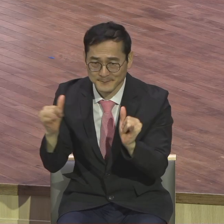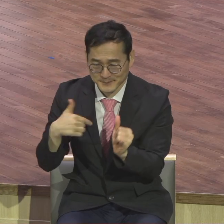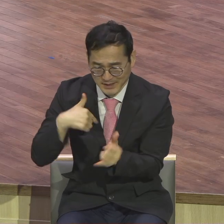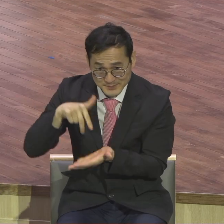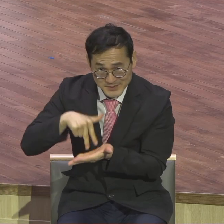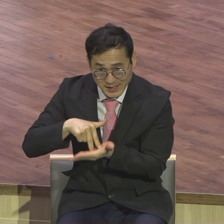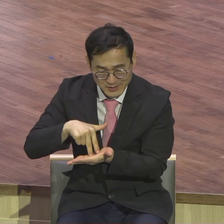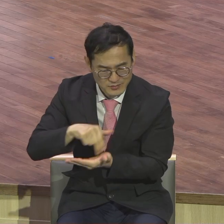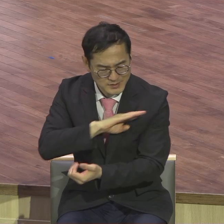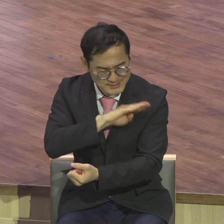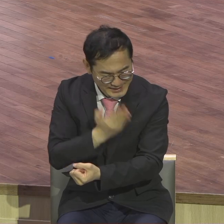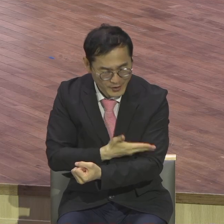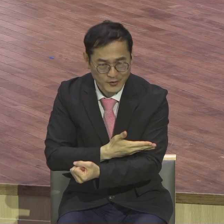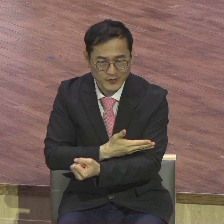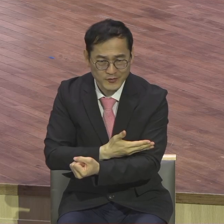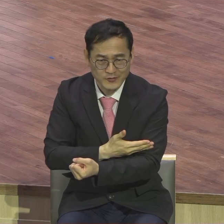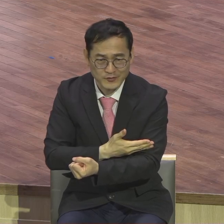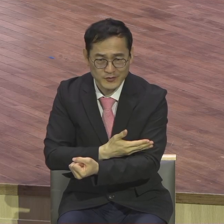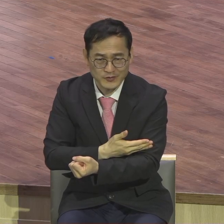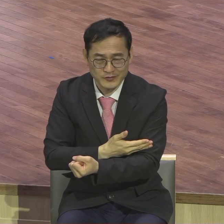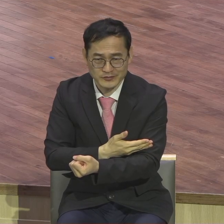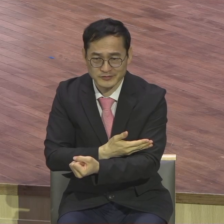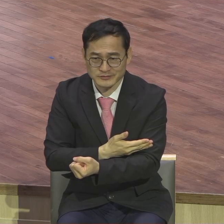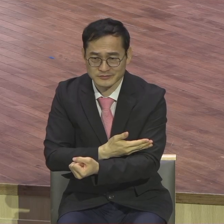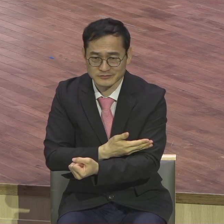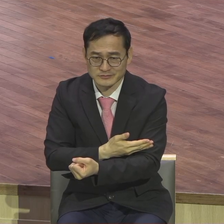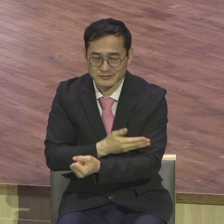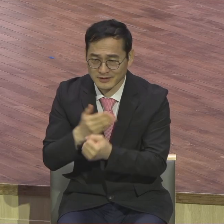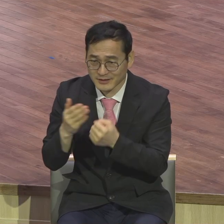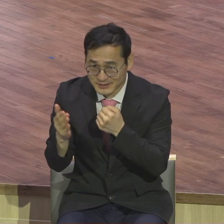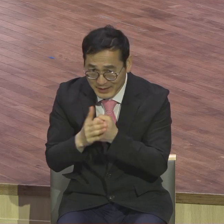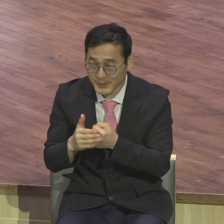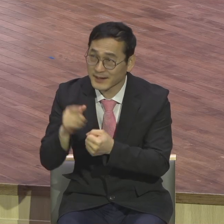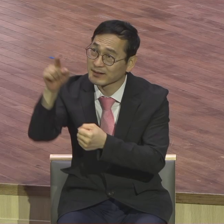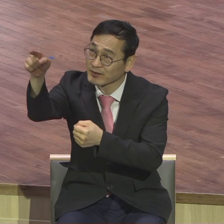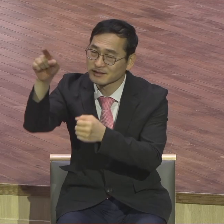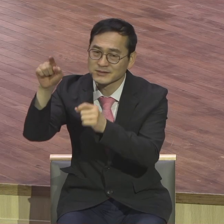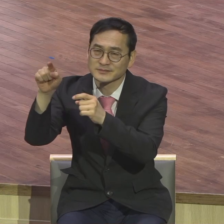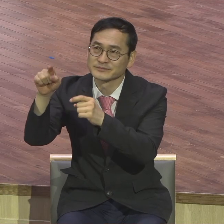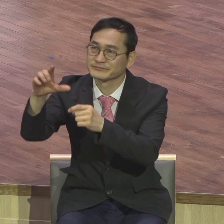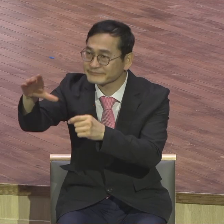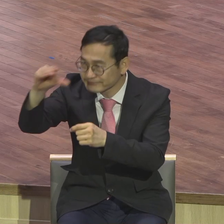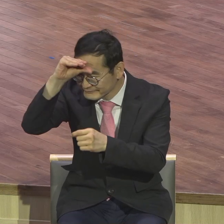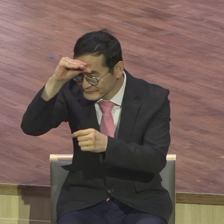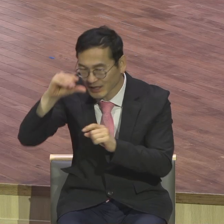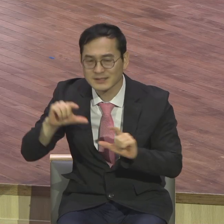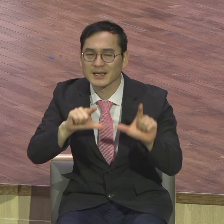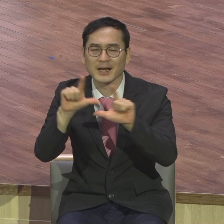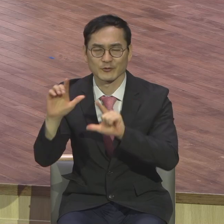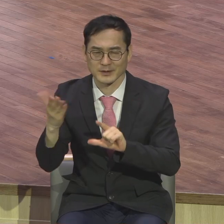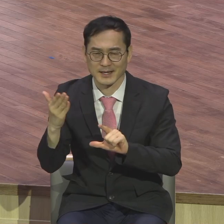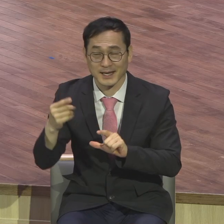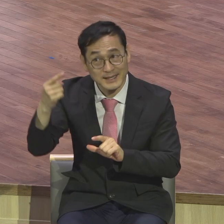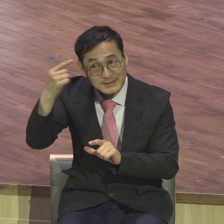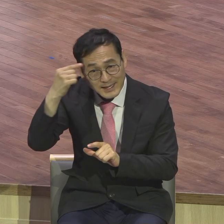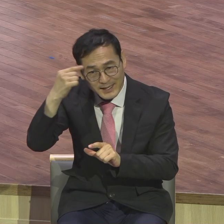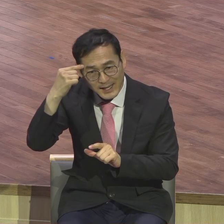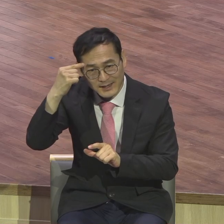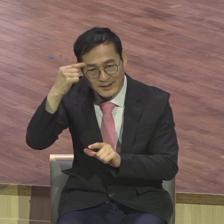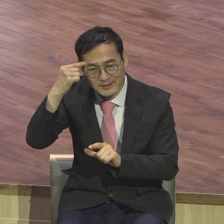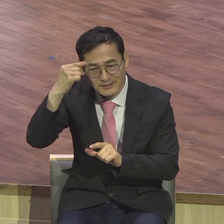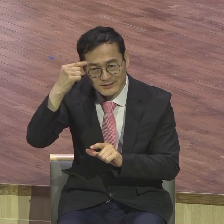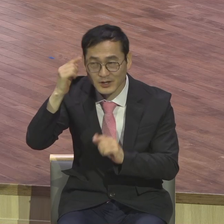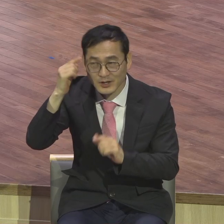체질로 바꾸어져서 이 땅에서 그런 삶을 살아야 된다. 완전히 다른 삶이죠. 가치관이 다르죠.